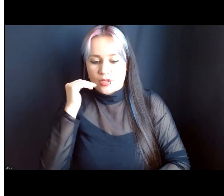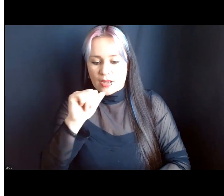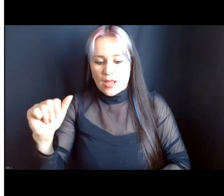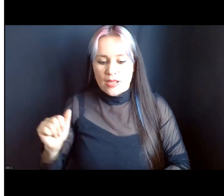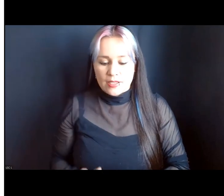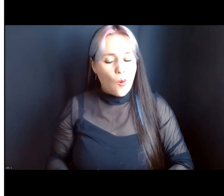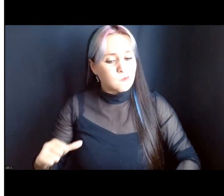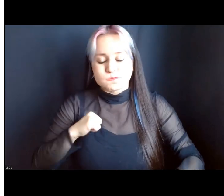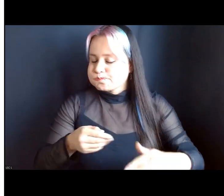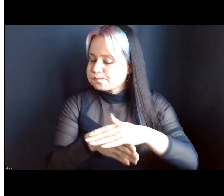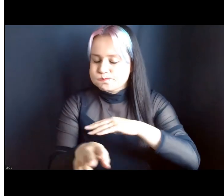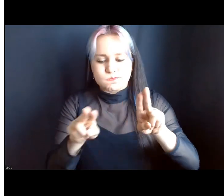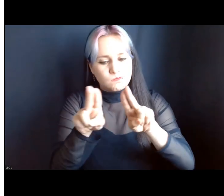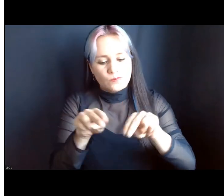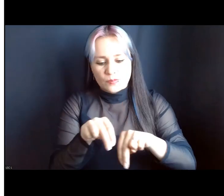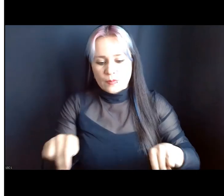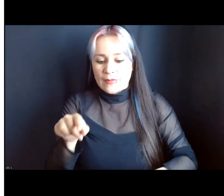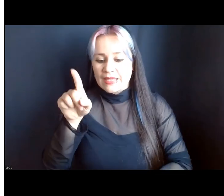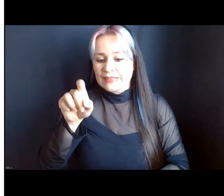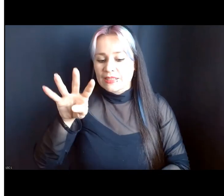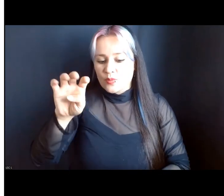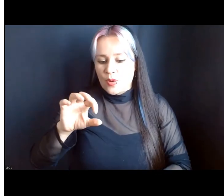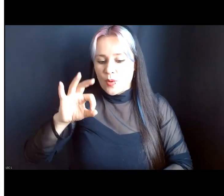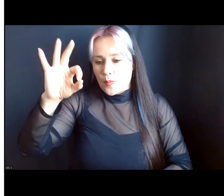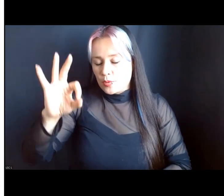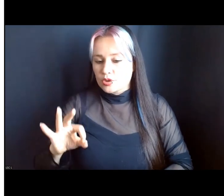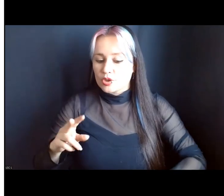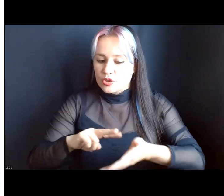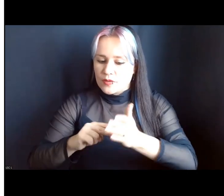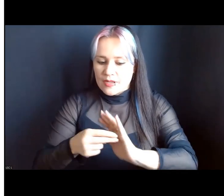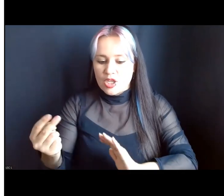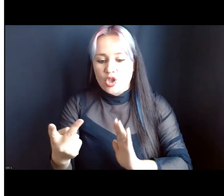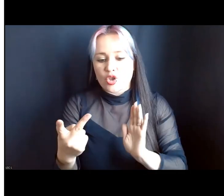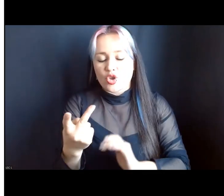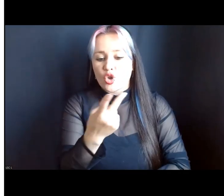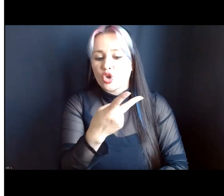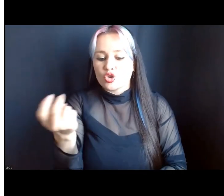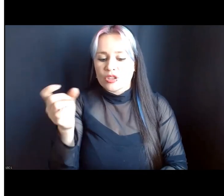mujeres 69 % no tiene acceso a internet